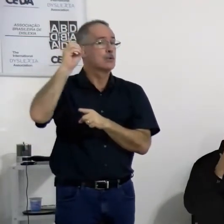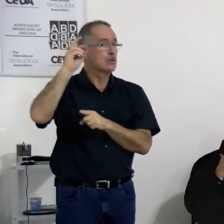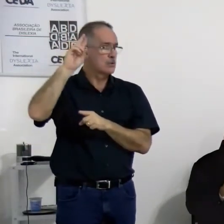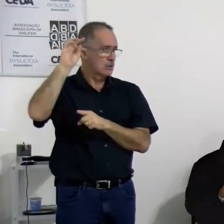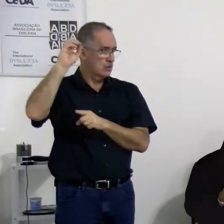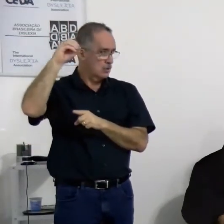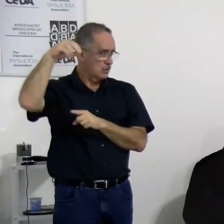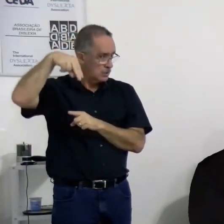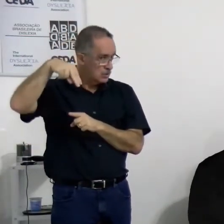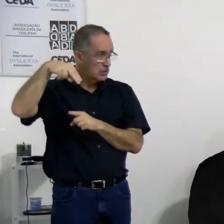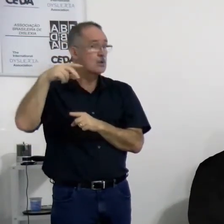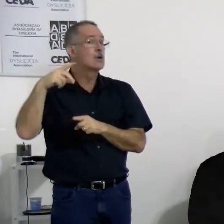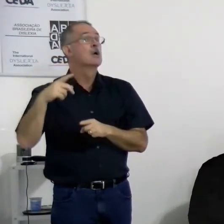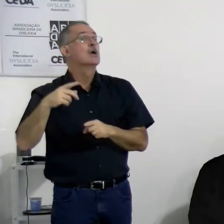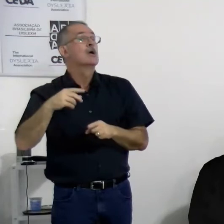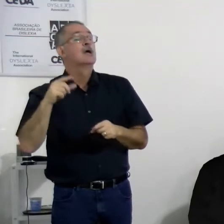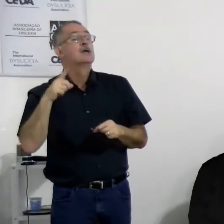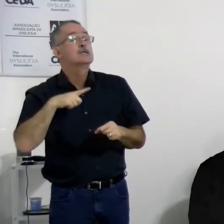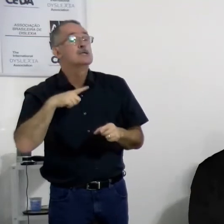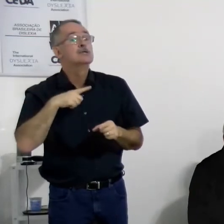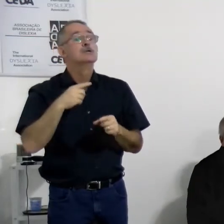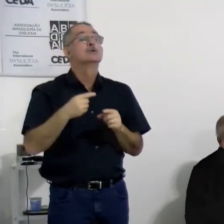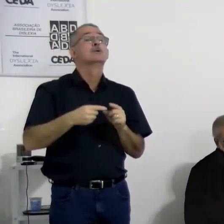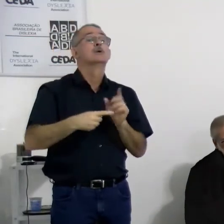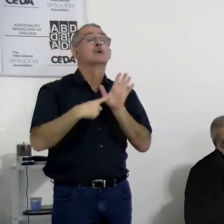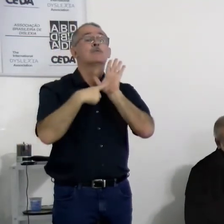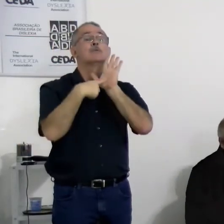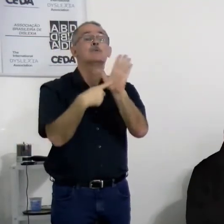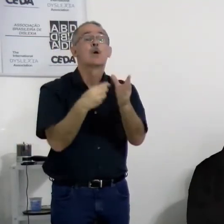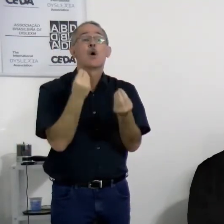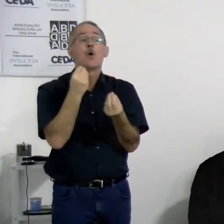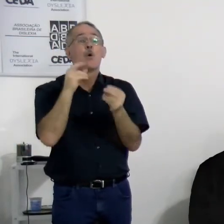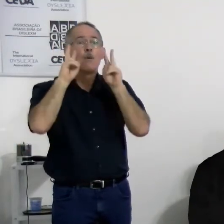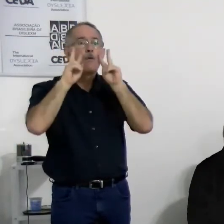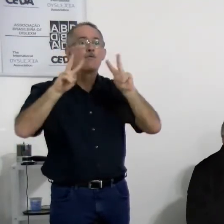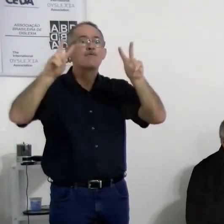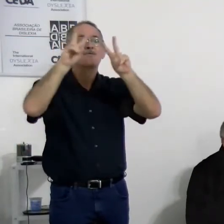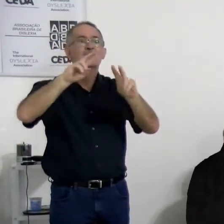tinha uma hipótese visual acerca da dislexia.